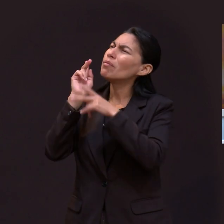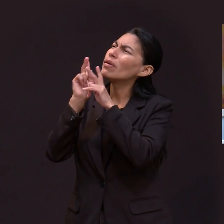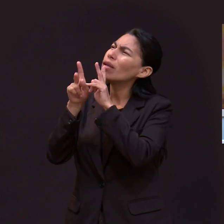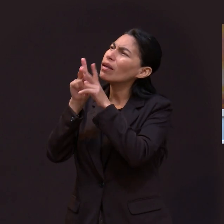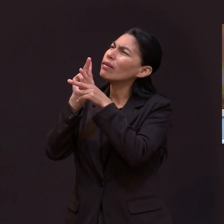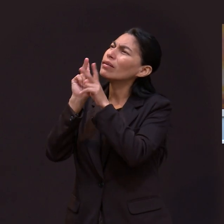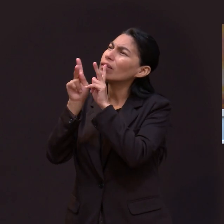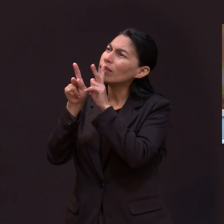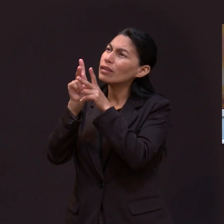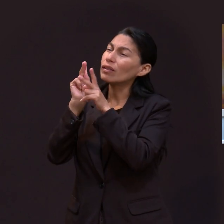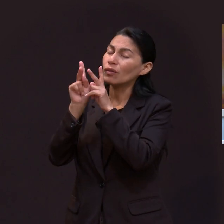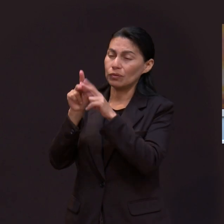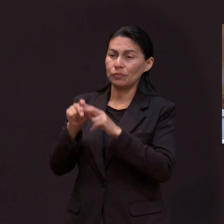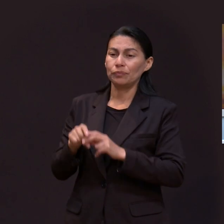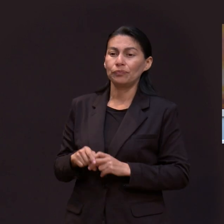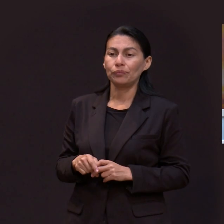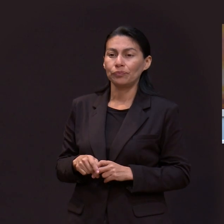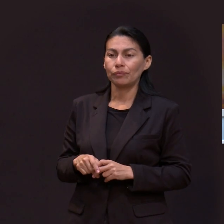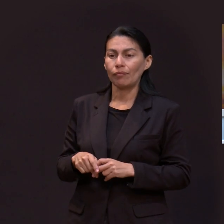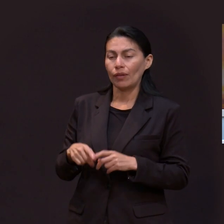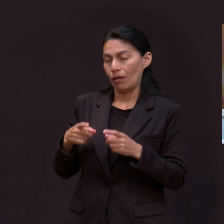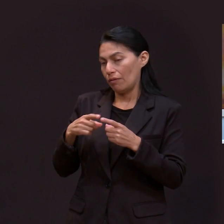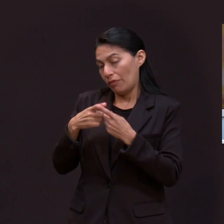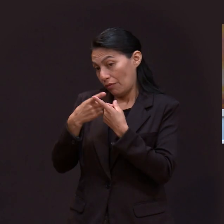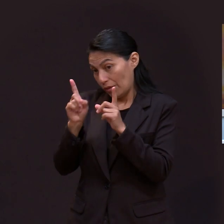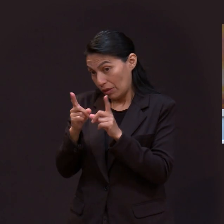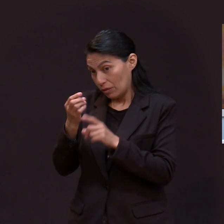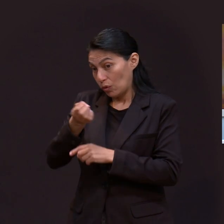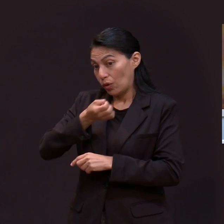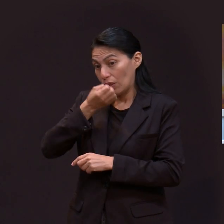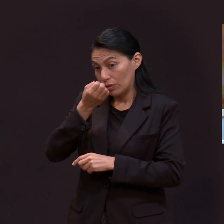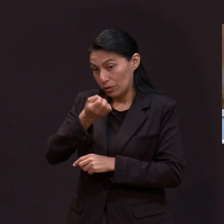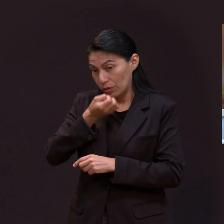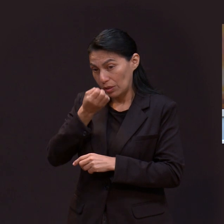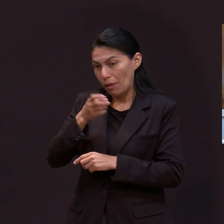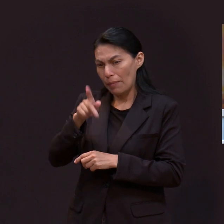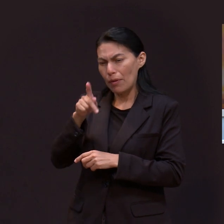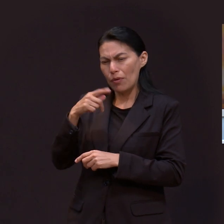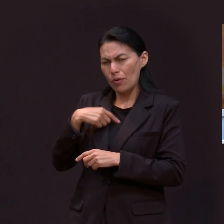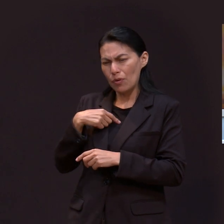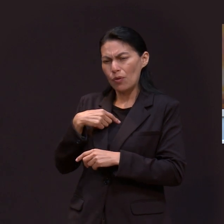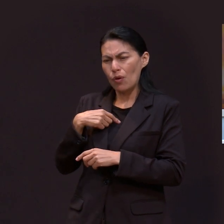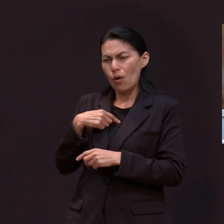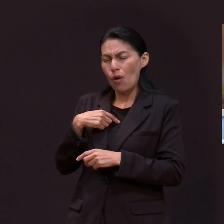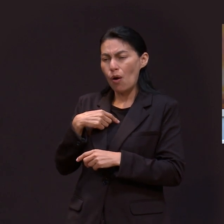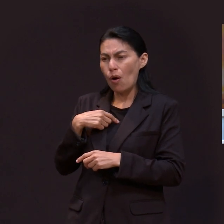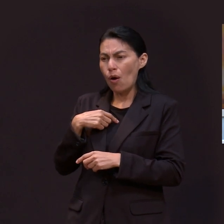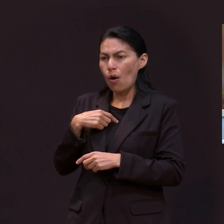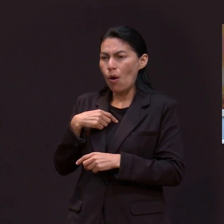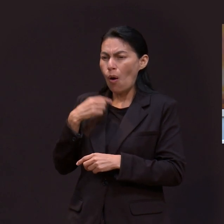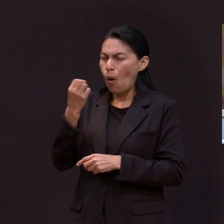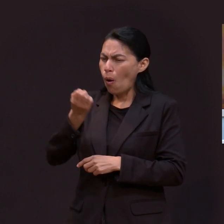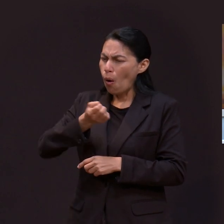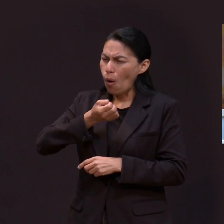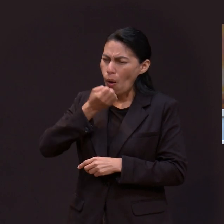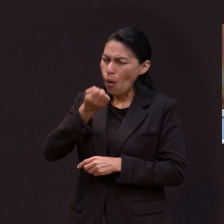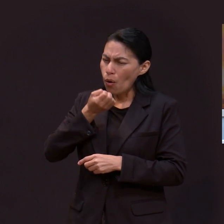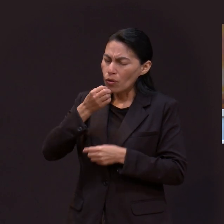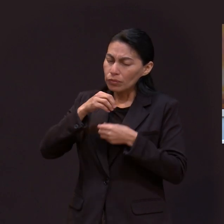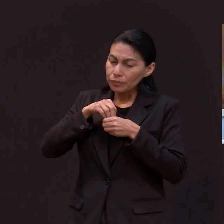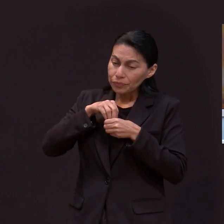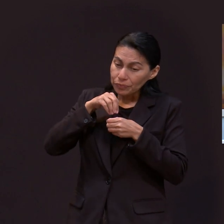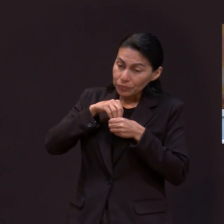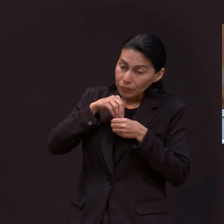refugio con el señor donde yo puedo platicar obviamente hay varias clases de oración pero la oración donde más negocio en la oración